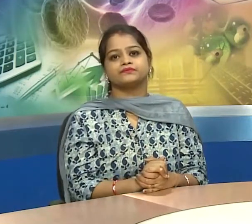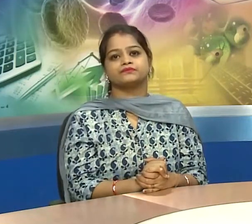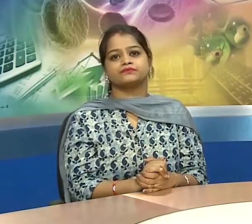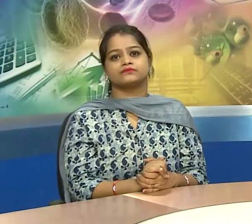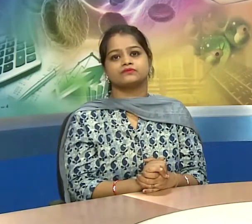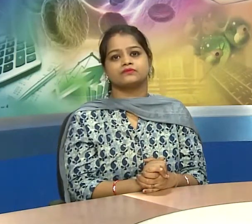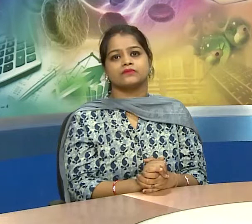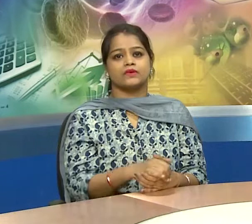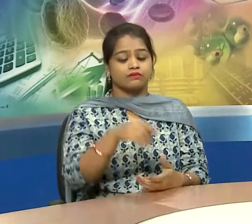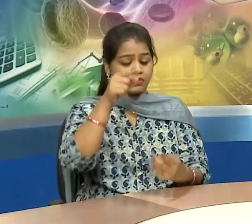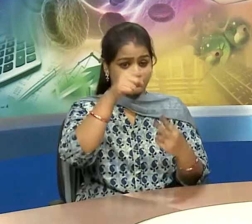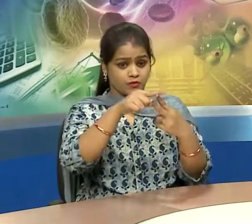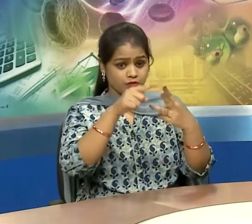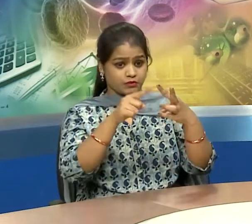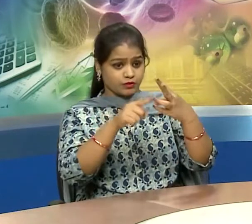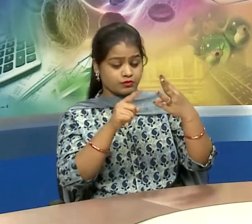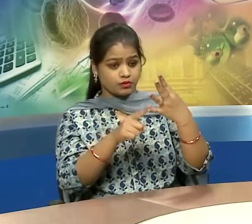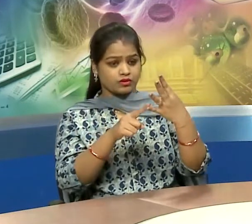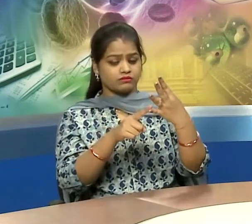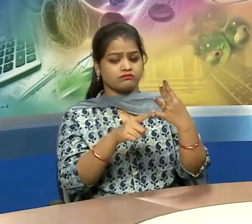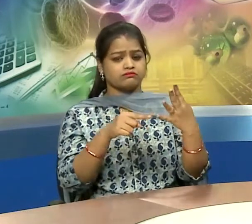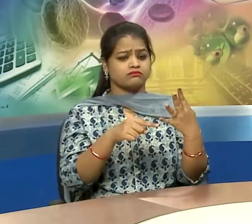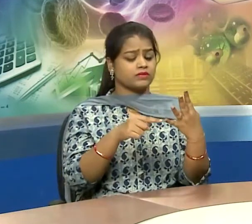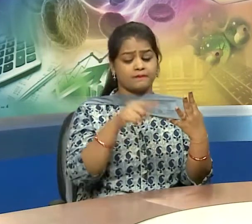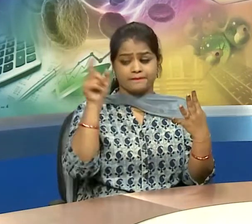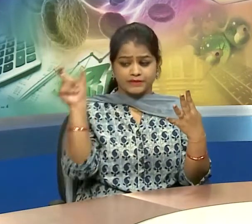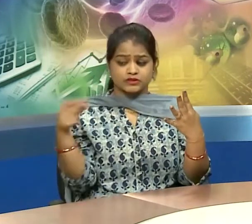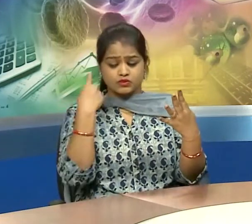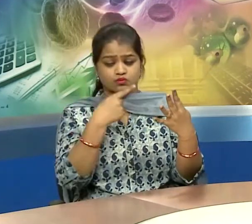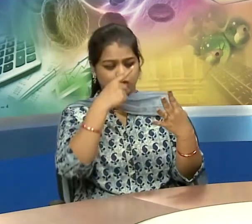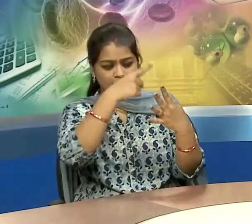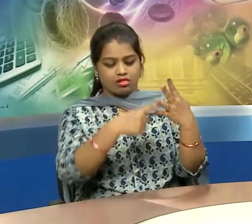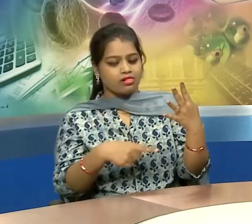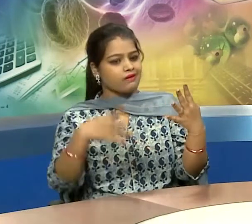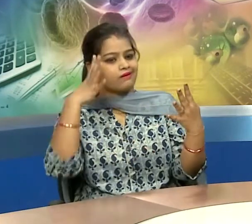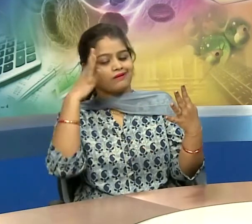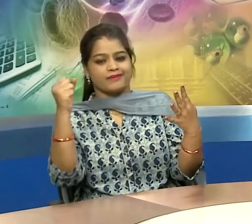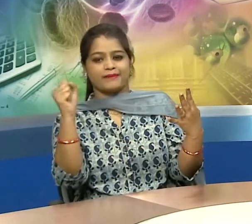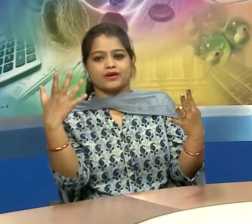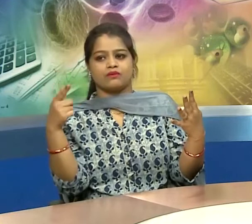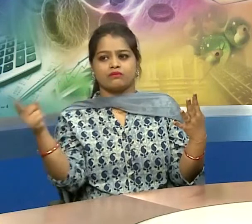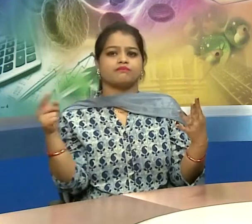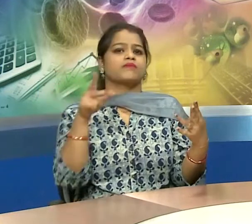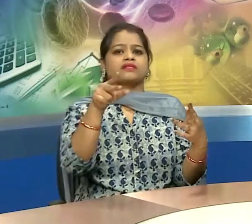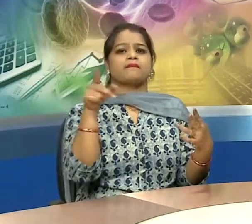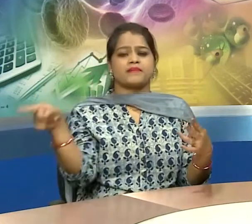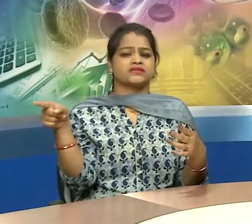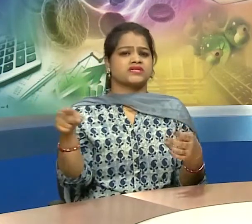इन बातों का जो ध्यान नहीं रखता वह अड़ियल कहलाता है, पेड़ का